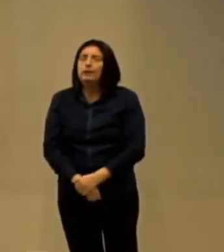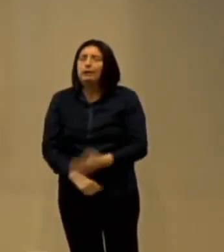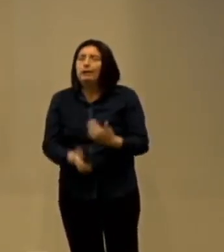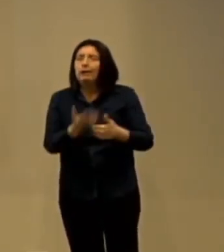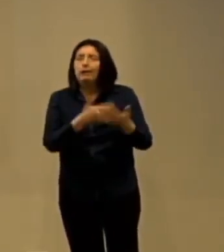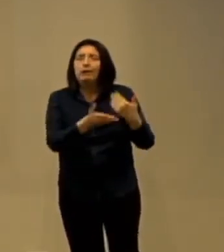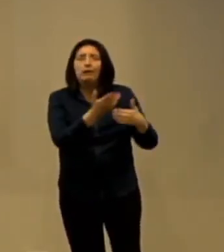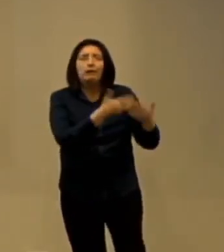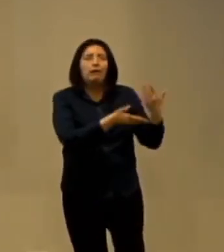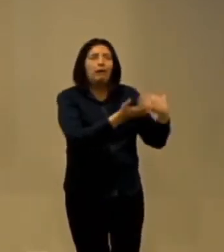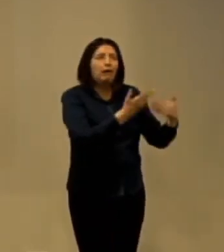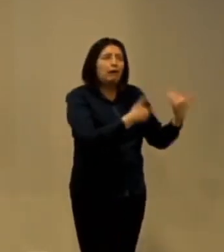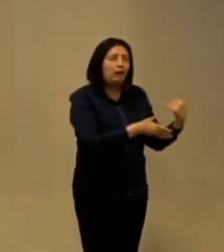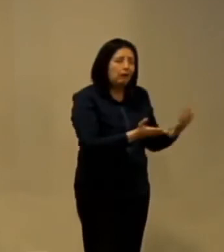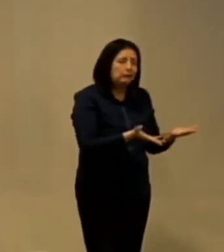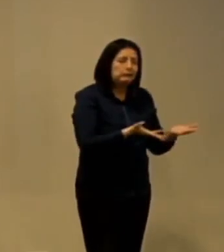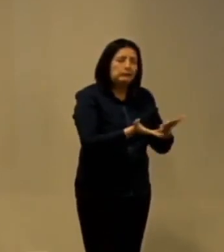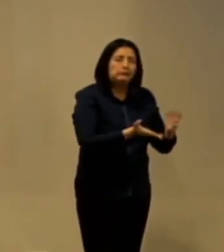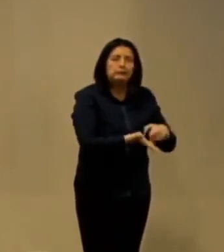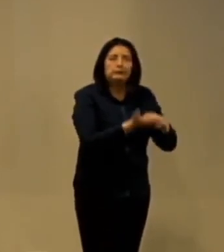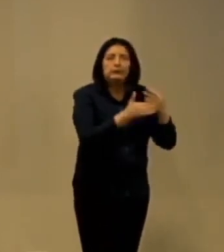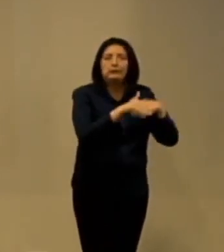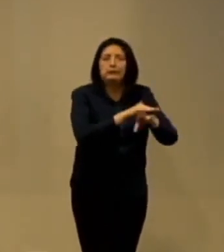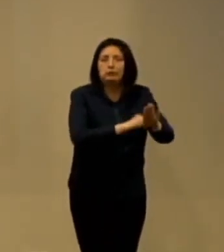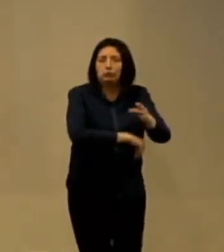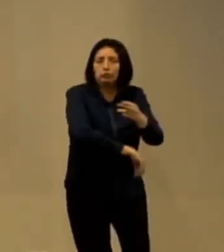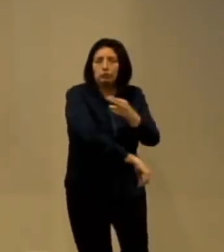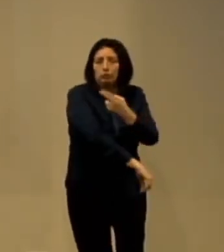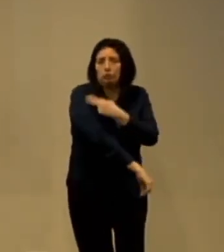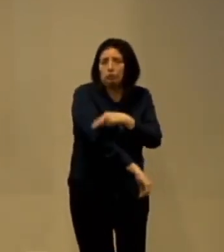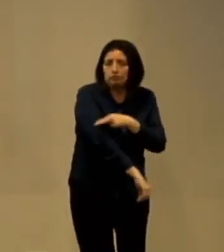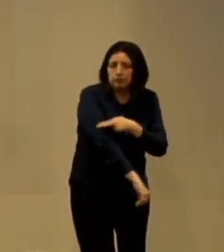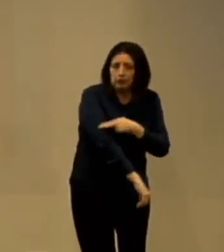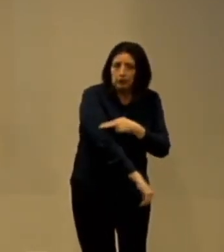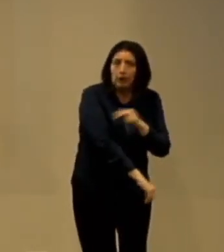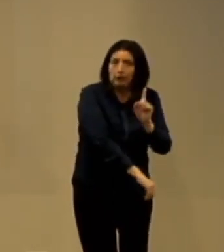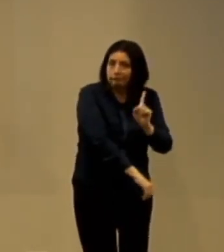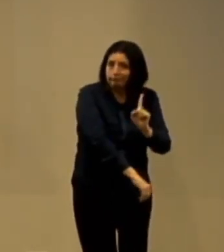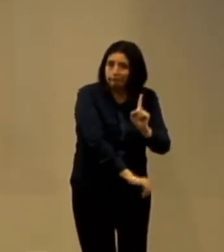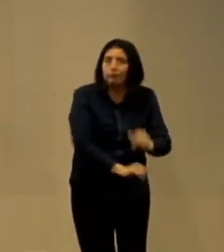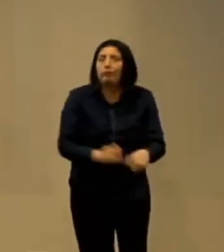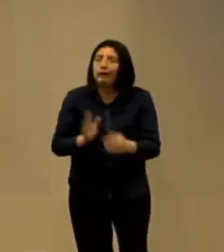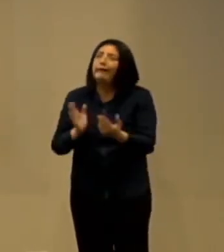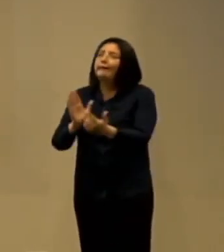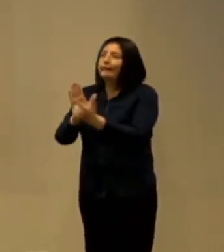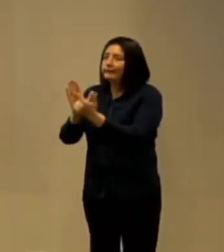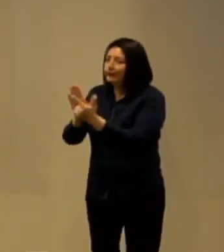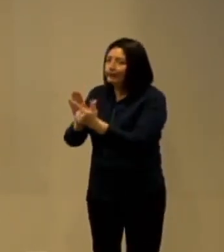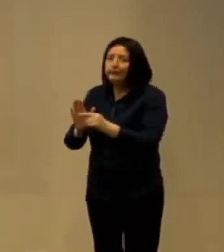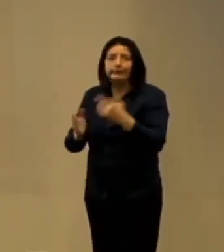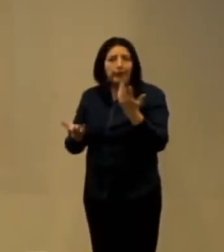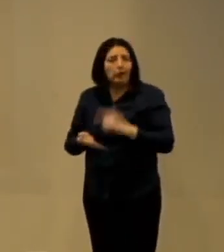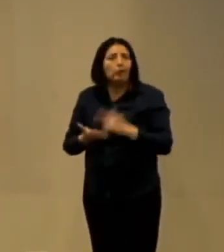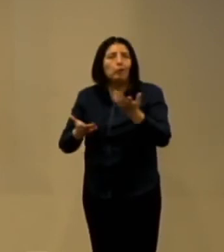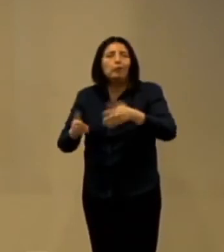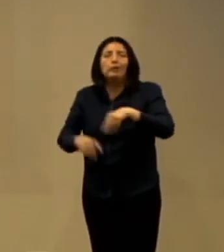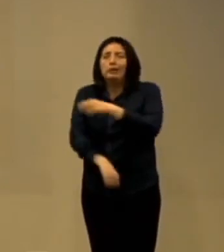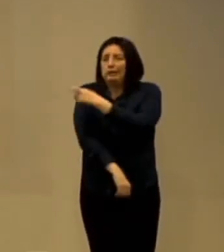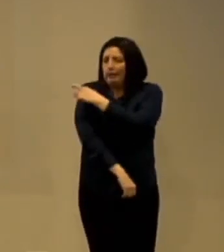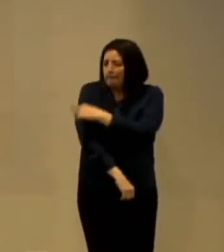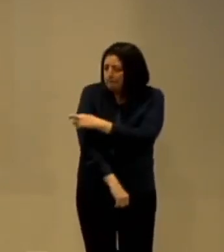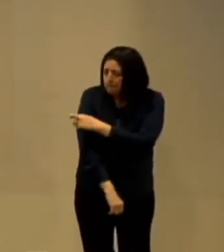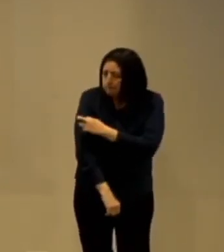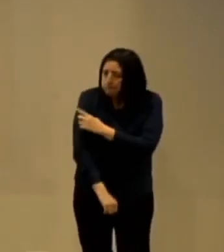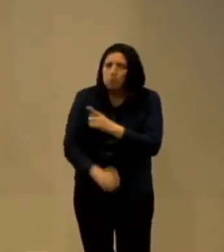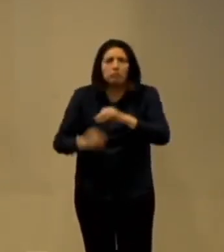antes solamente los servicios de rehabilitación se podían hacer en los hospitales. Tenemos una norma que dice que no, que ahora en el primer nivel de atención, en los